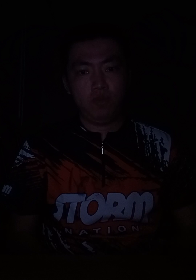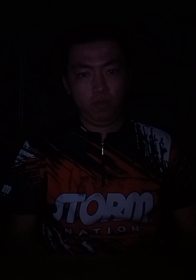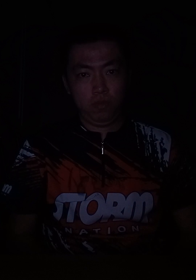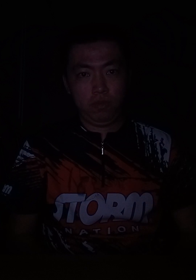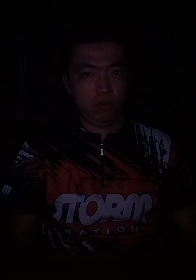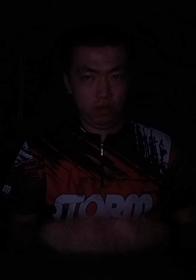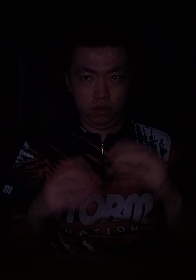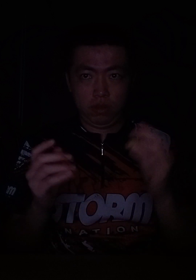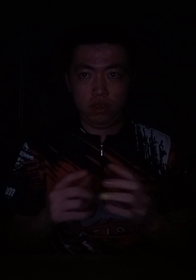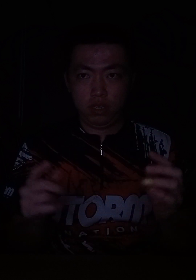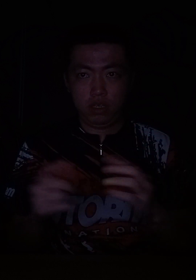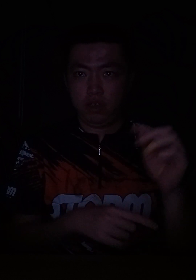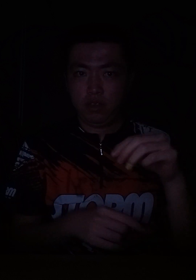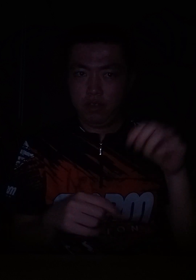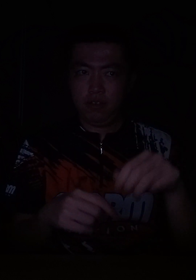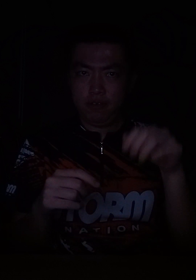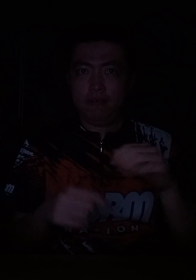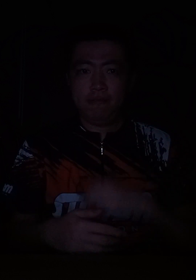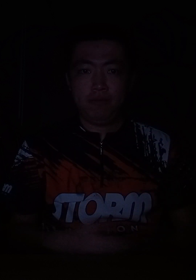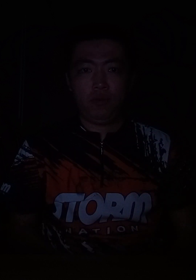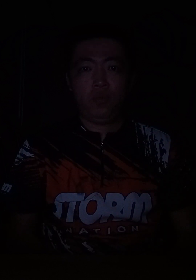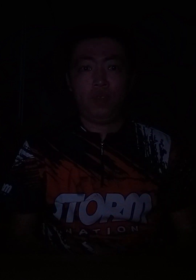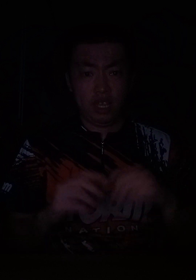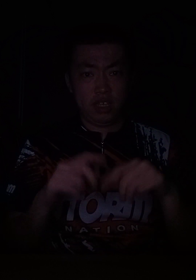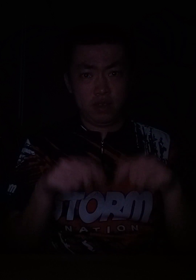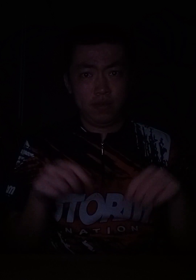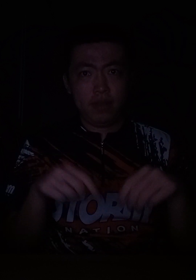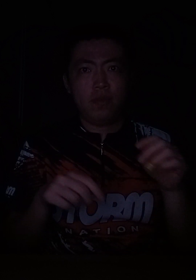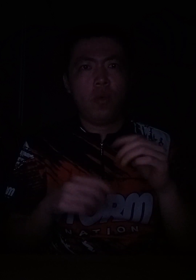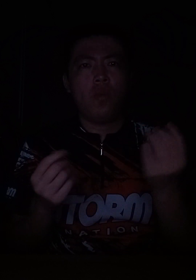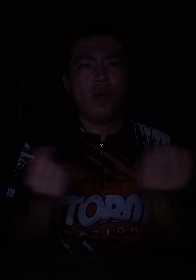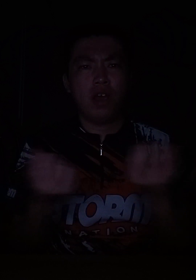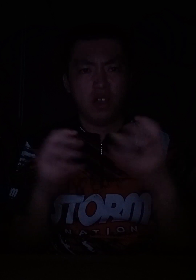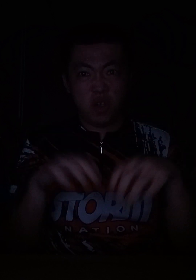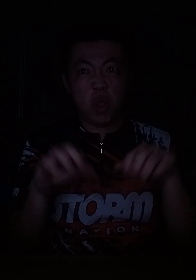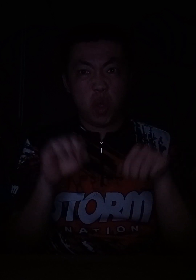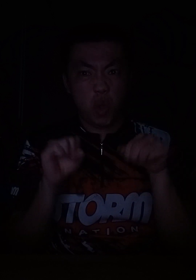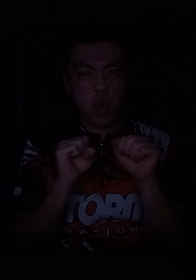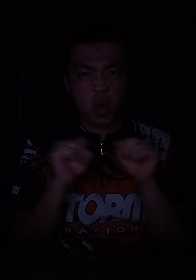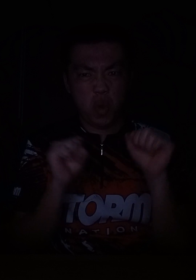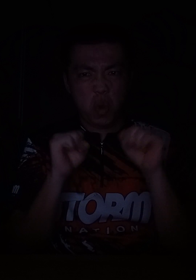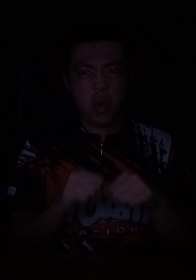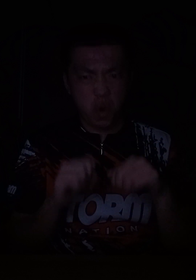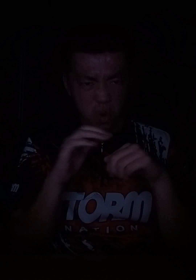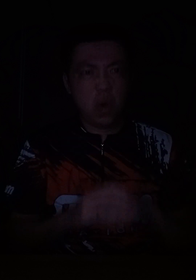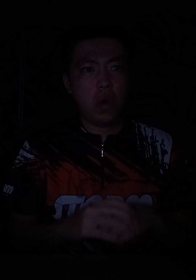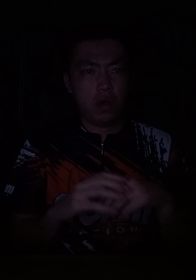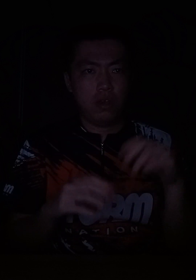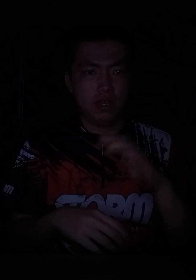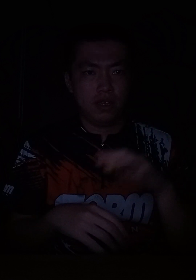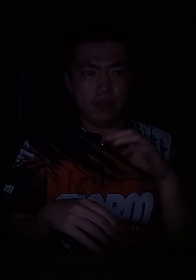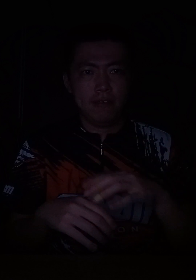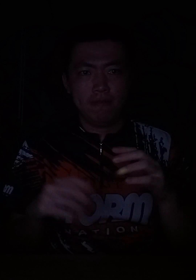필요해서 15kg. 한 층씩 내려갈 때마다 온몸이 덜컹거립니다. 각 층에 그 도합